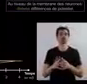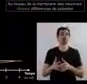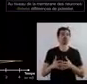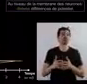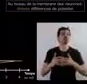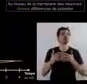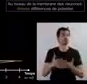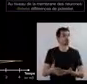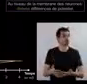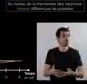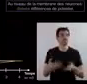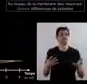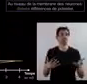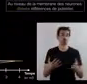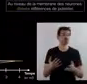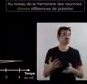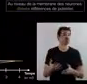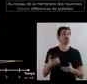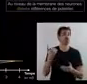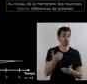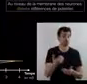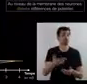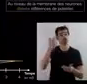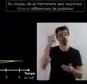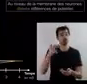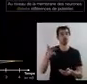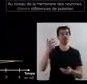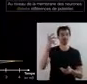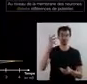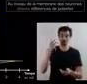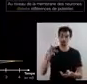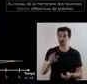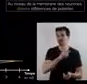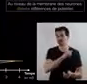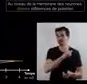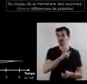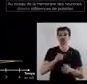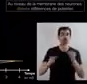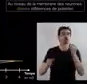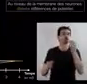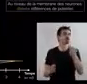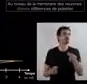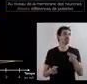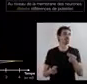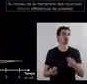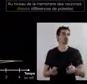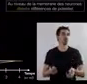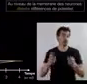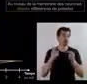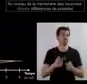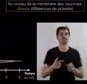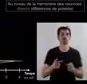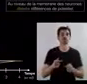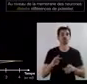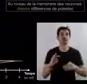des enregistrements réalisés au niveau de neurones, ici avec une intensité croissante du haut vers le bas de votre écran. Ceci vous montre que